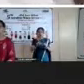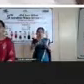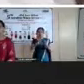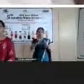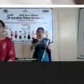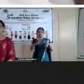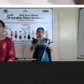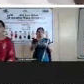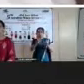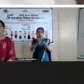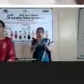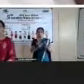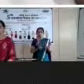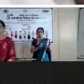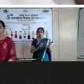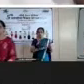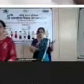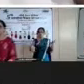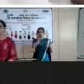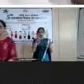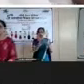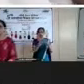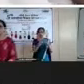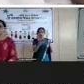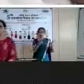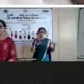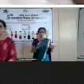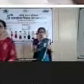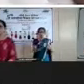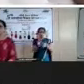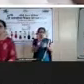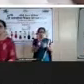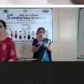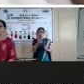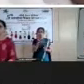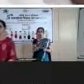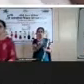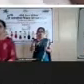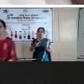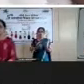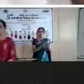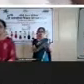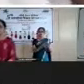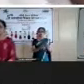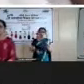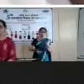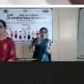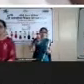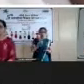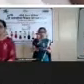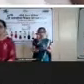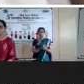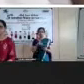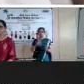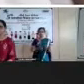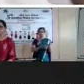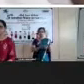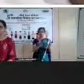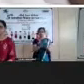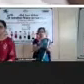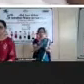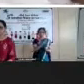एक मजबूत कड़ी के रूप में कार्य करना होगा और उन्हें अपनी सेवाओं का विस्तार करना होगा। मैं सभी सरकारी और गैर सरकारी संगठनों